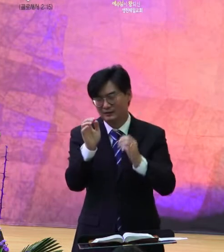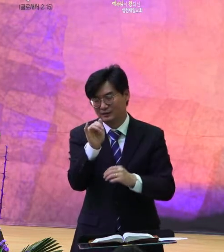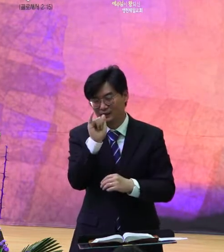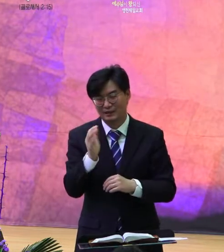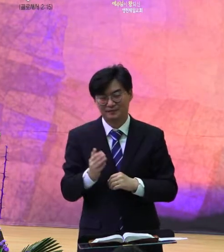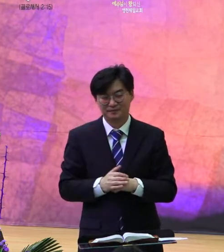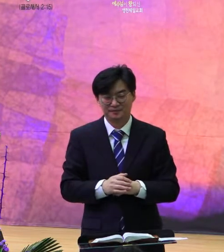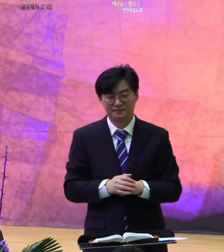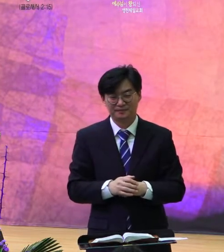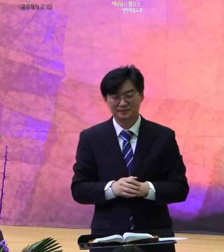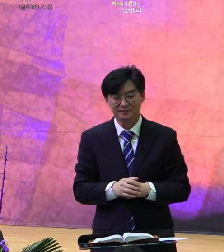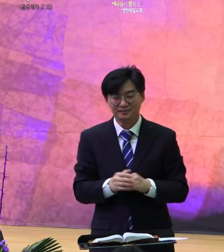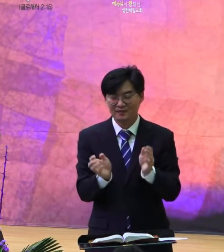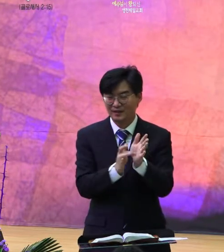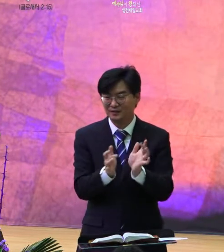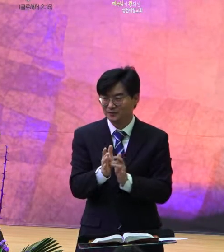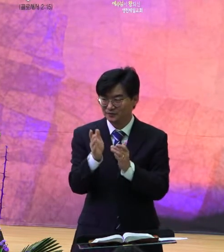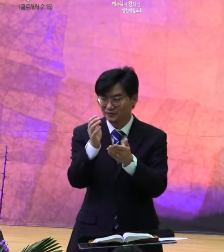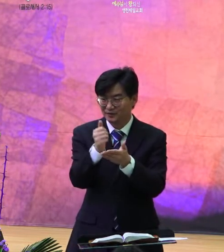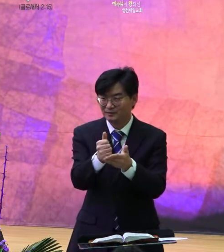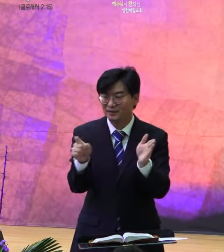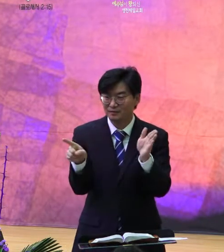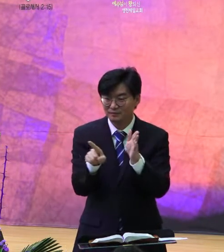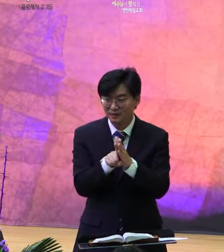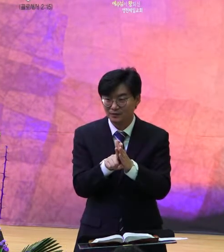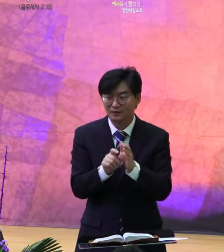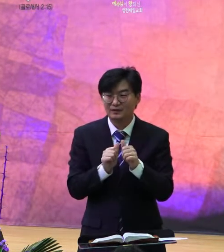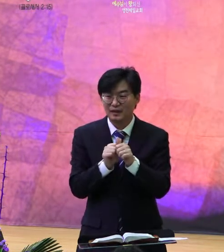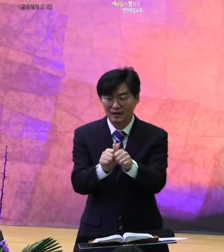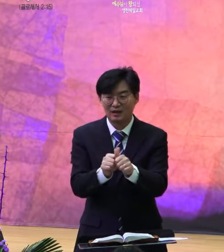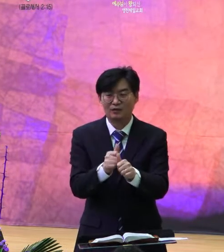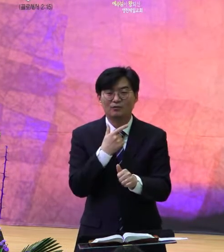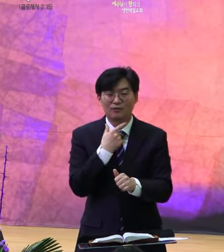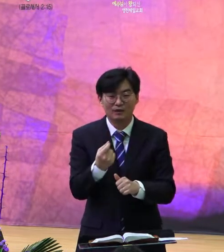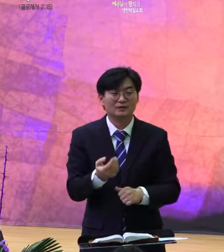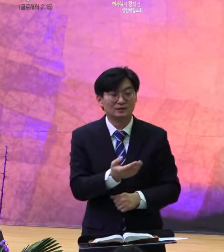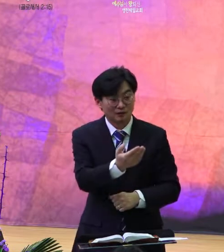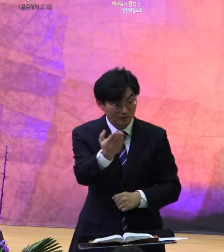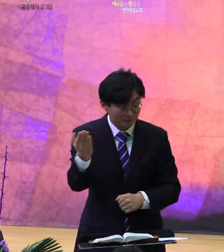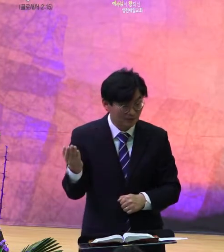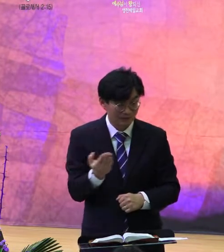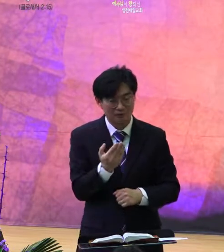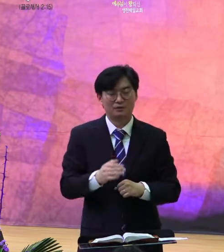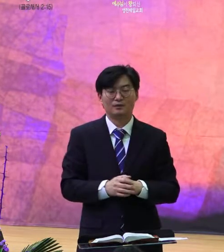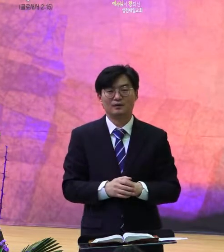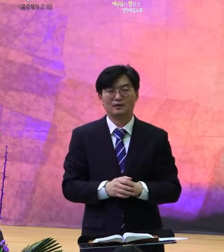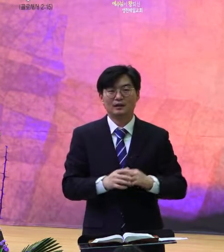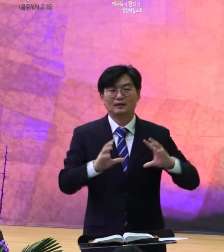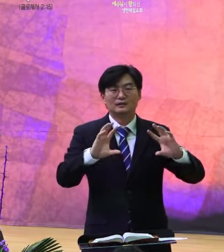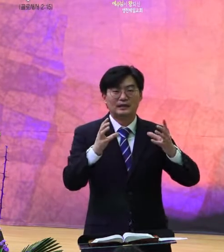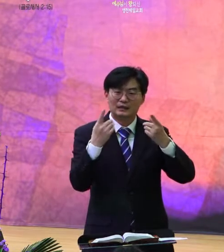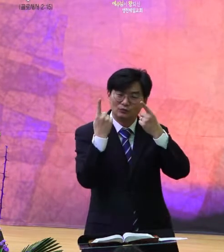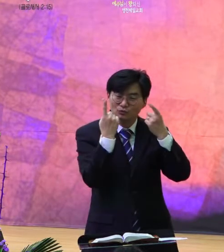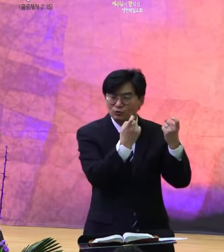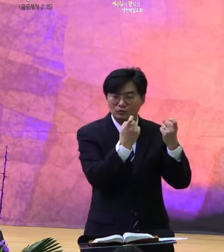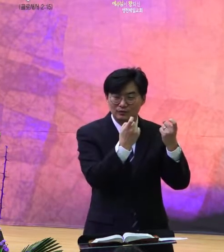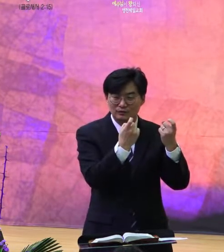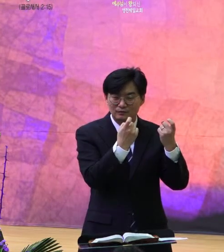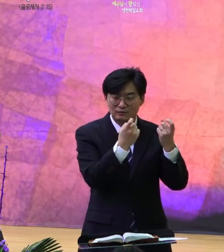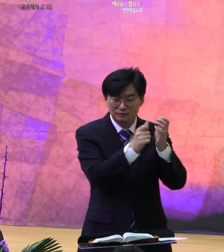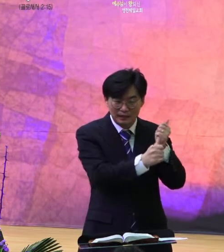예수님을 따르고 있는 여러분들에게 바울이 말하는 그런 스티그마, 몸의 상처는 아닐지라도 세상의 화려함을